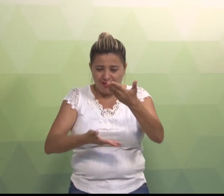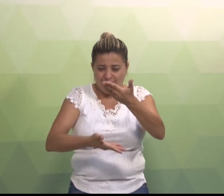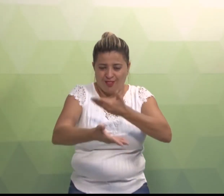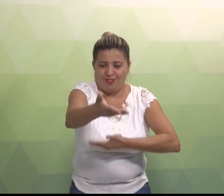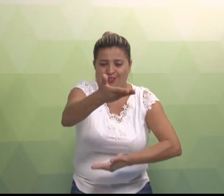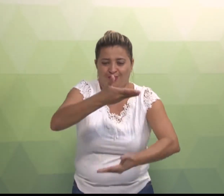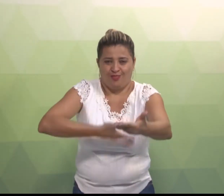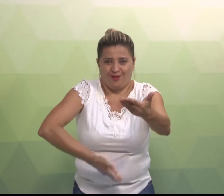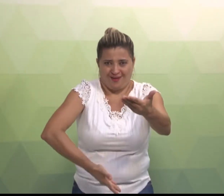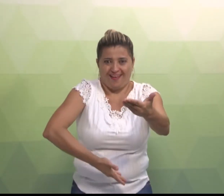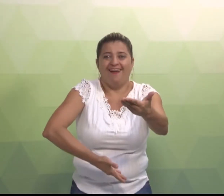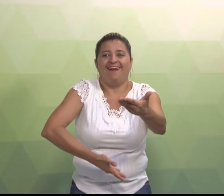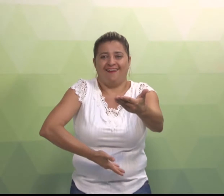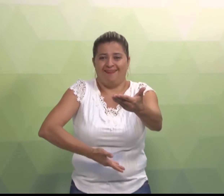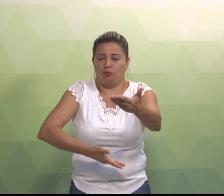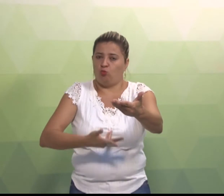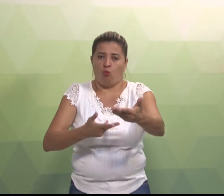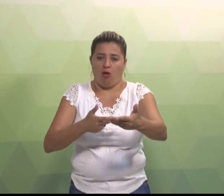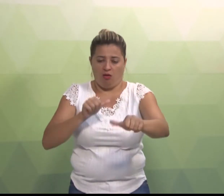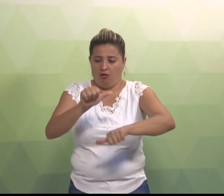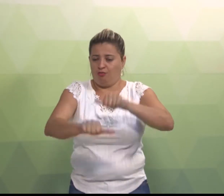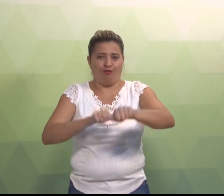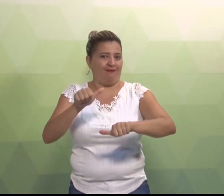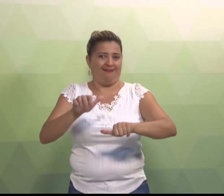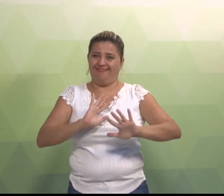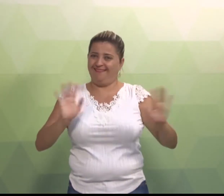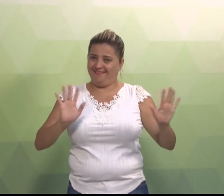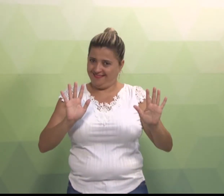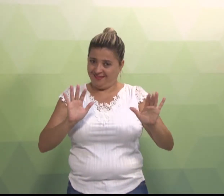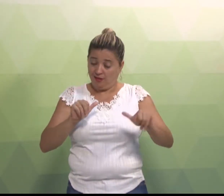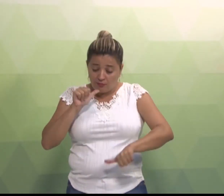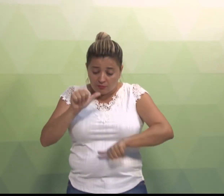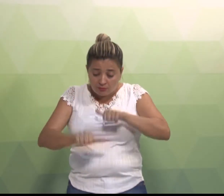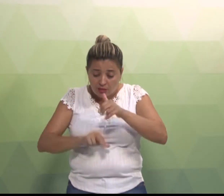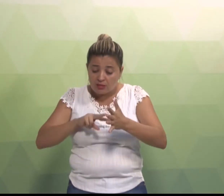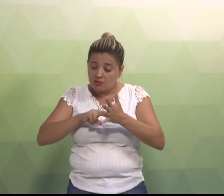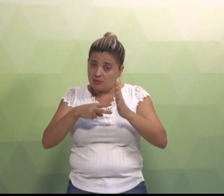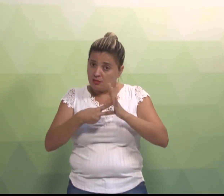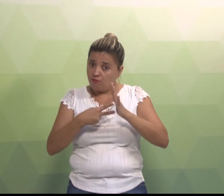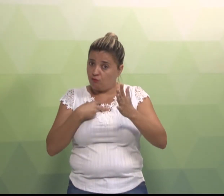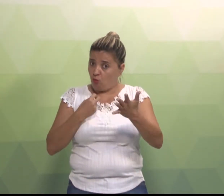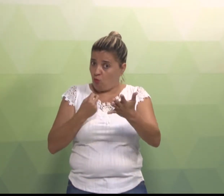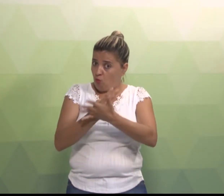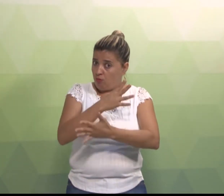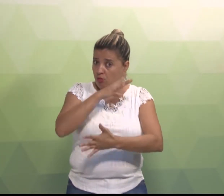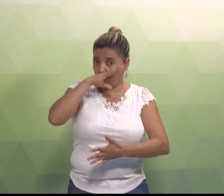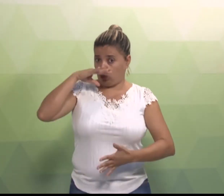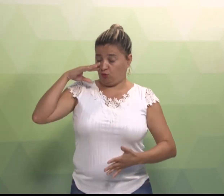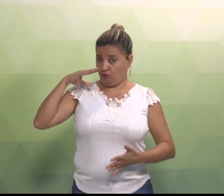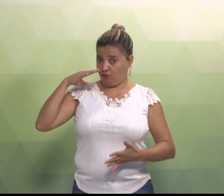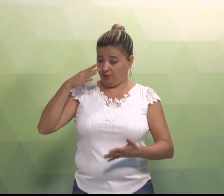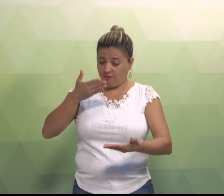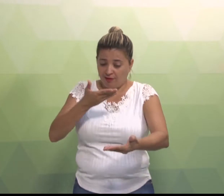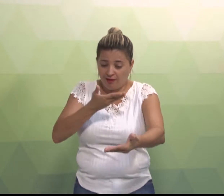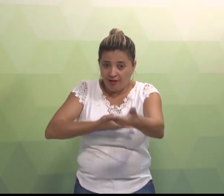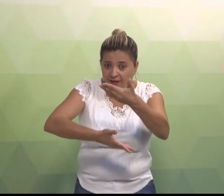utilizá-lo também dentro da Libras, não quer dizer que esse sinal trocar não. Esse que eu vou comprar um novo. Esse